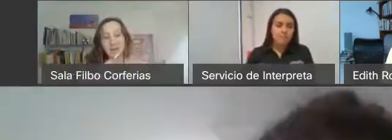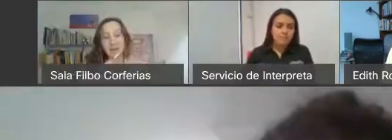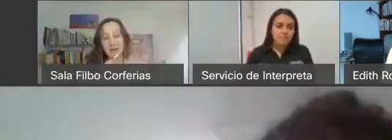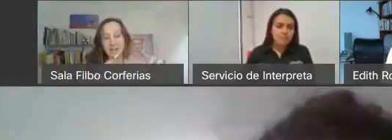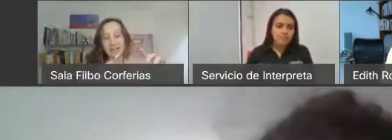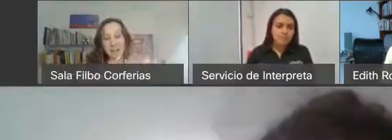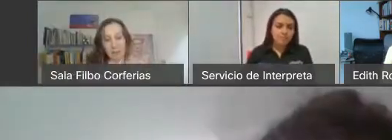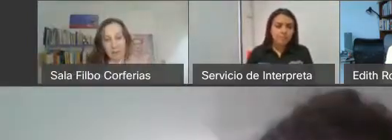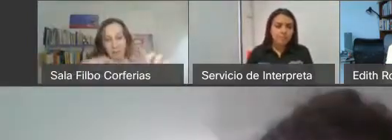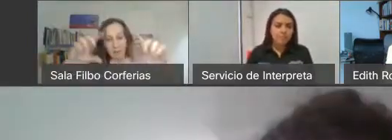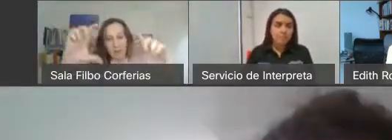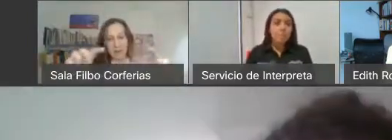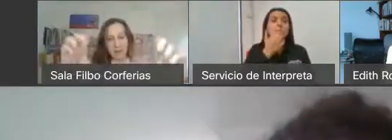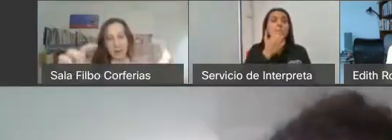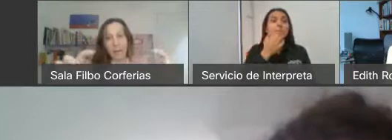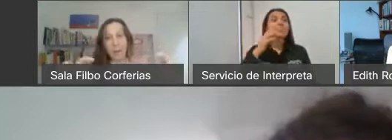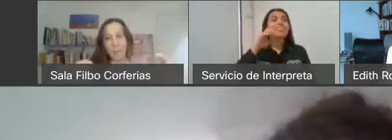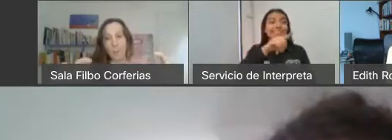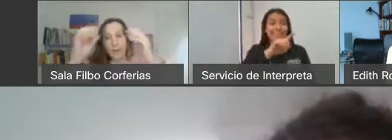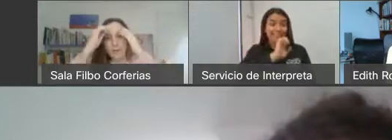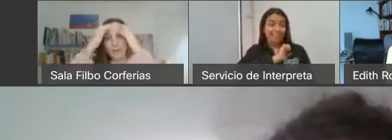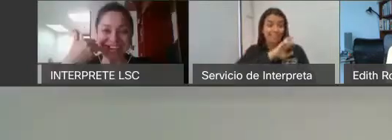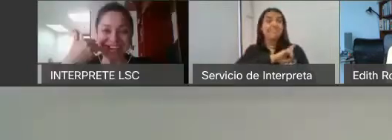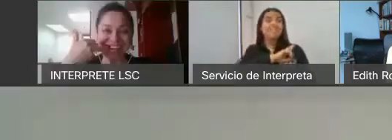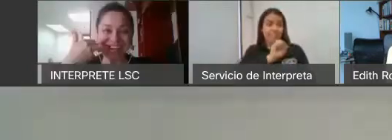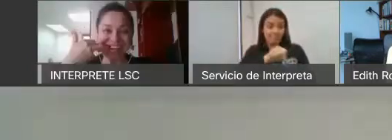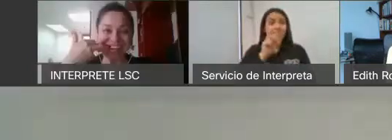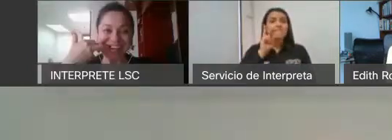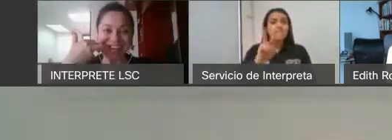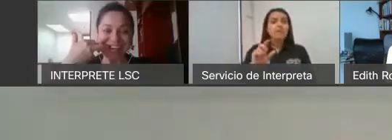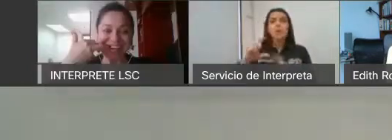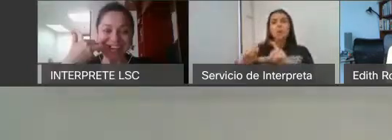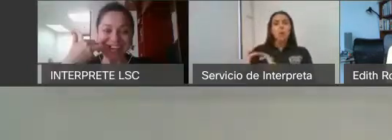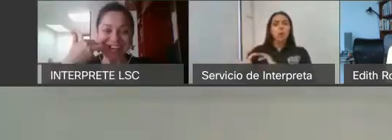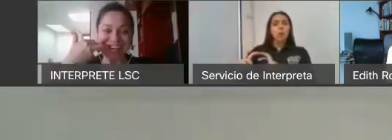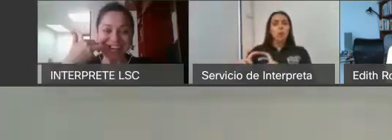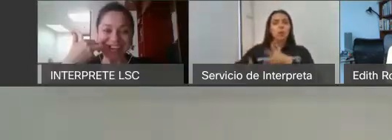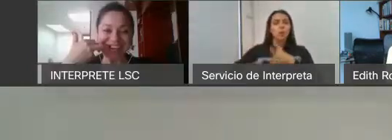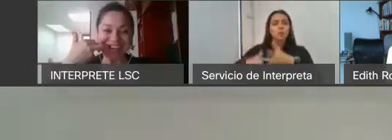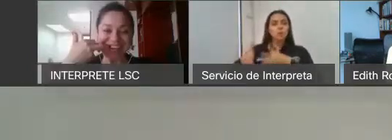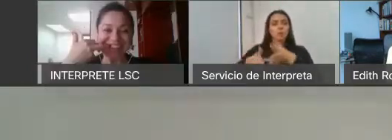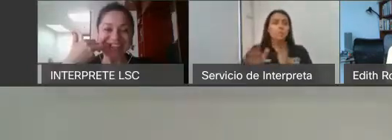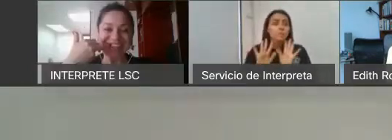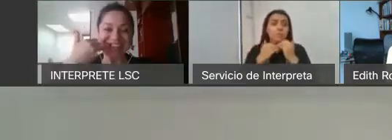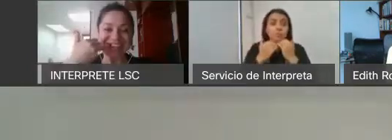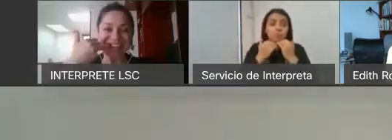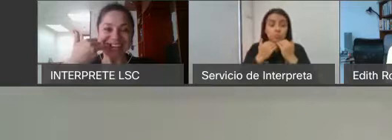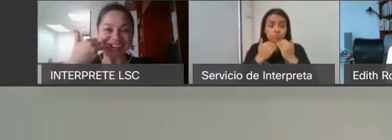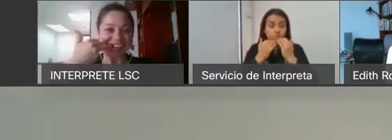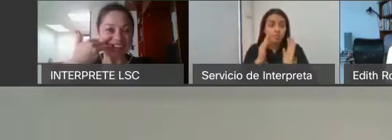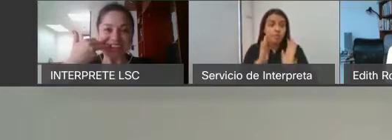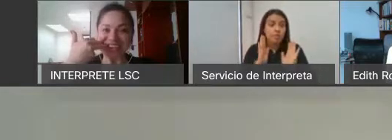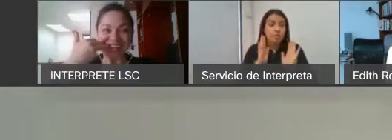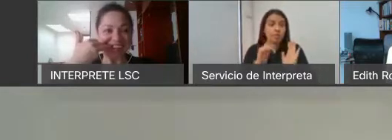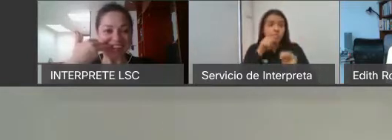Cindy se va, Edith se va a ver, pero se va a ver abajo. Entonces, bueno, no sé si dejamos tu cámara